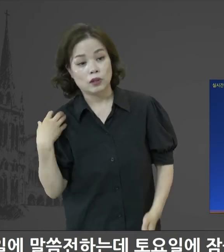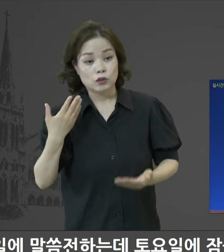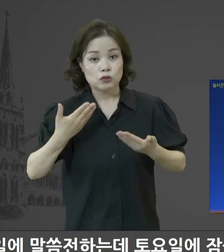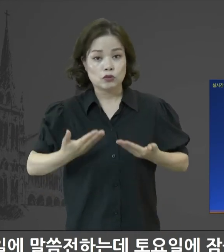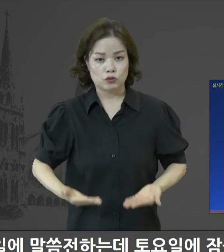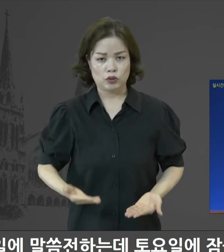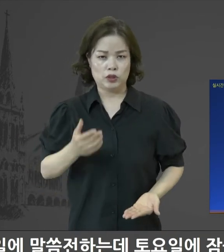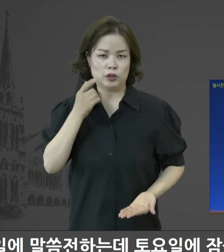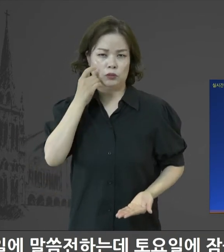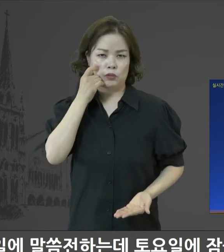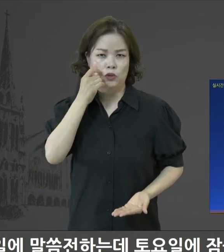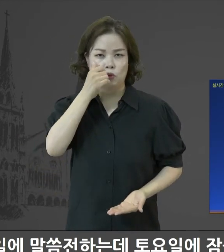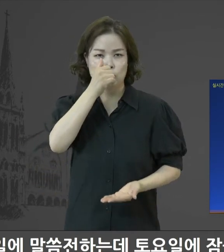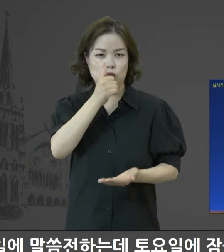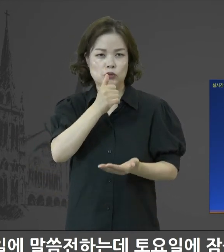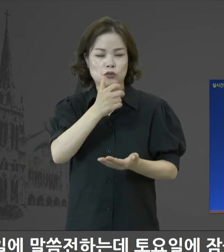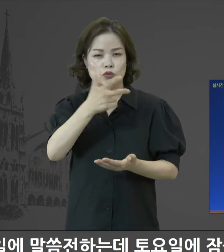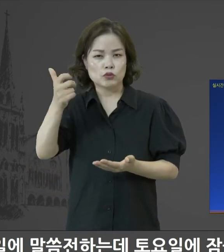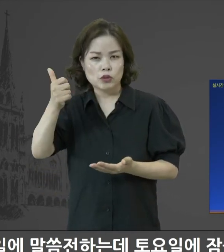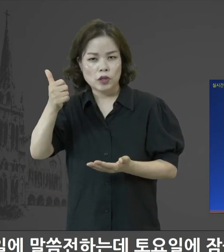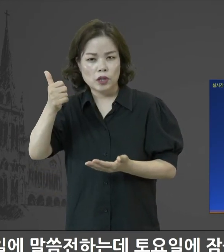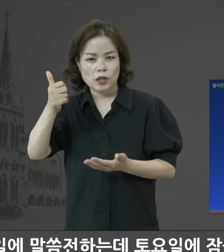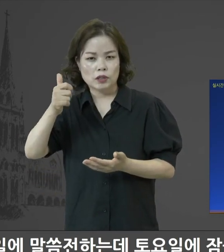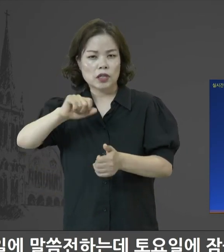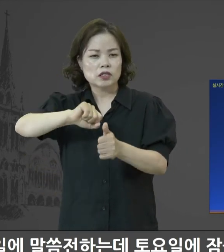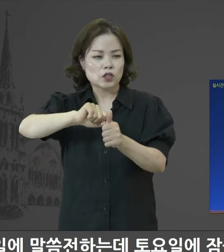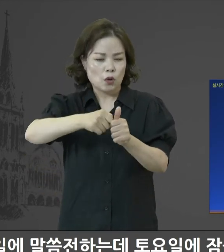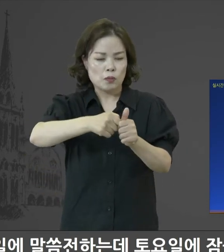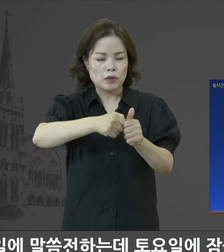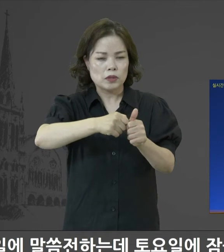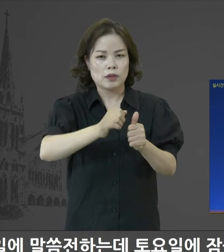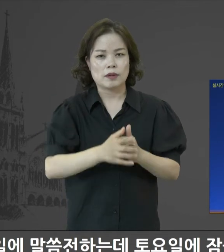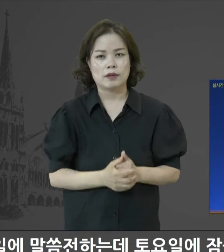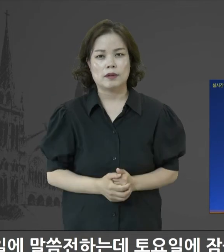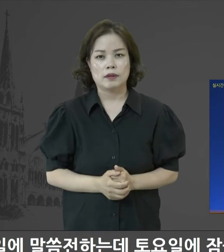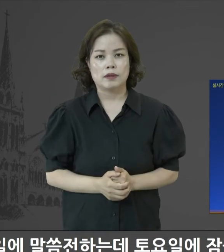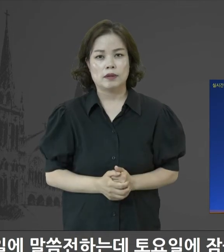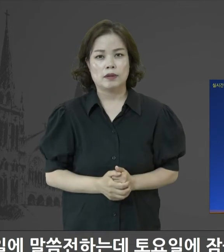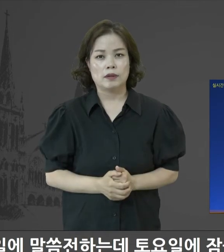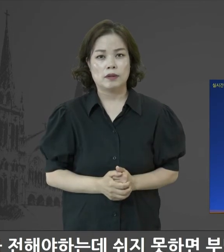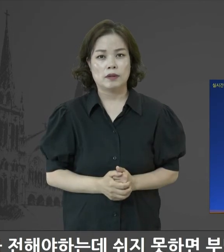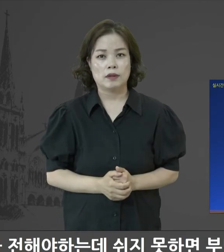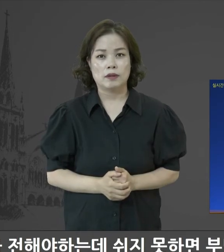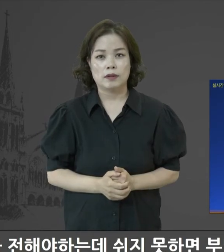못하는 것이 죄에 대한 하나님의 형벌이었다는 사실을 기억하십시다.